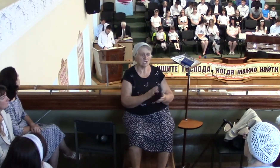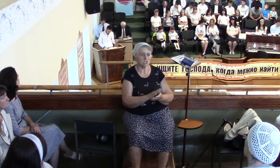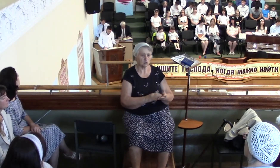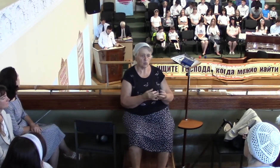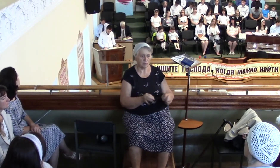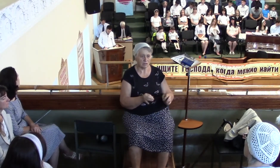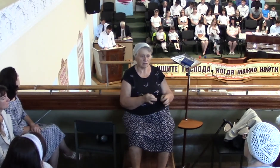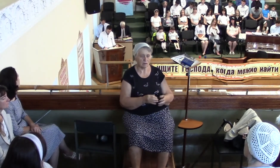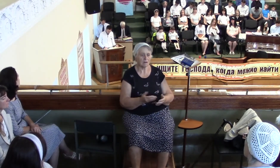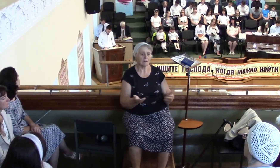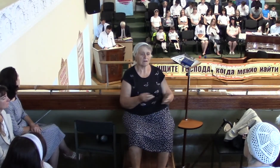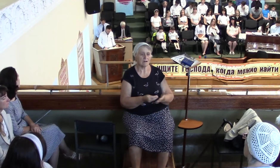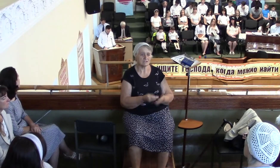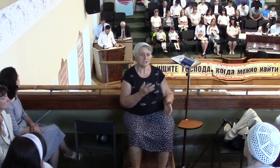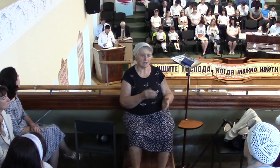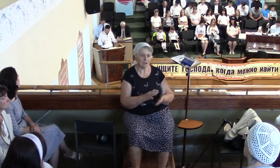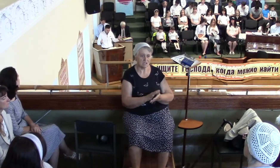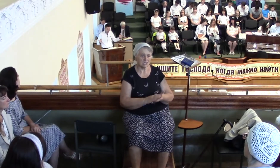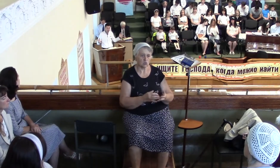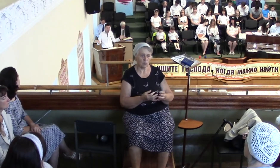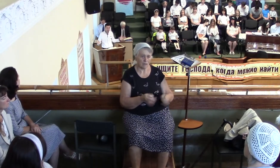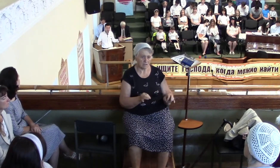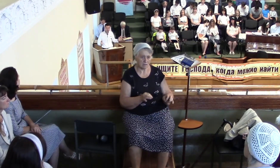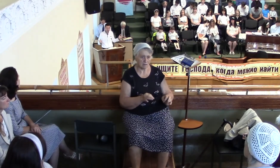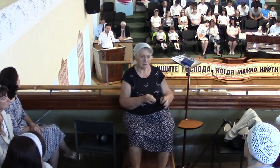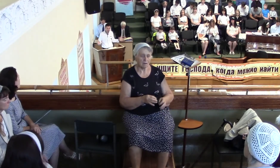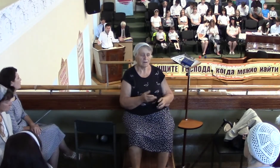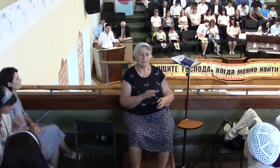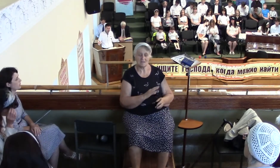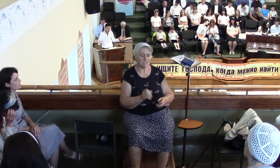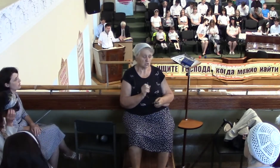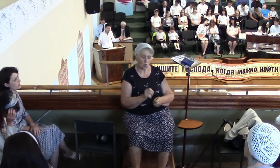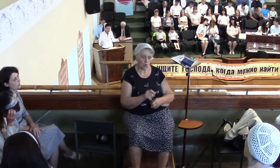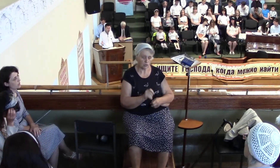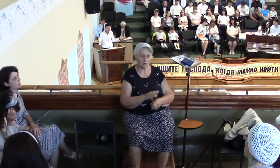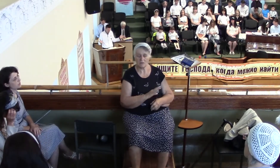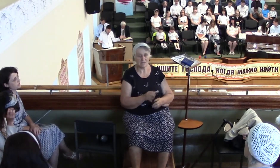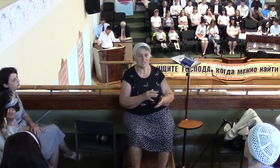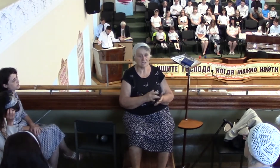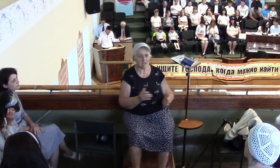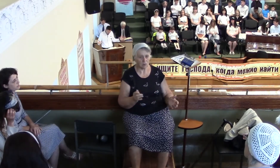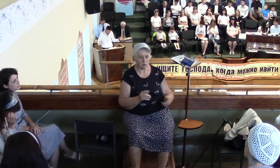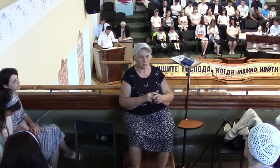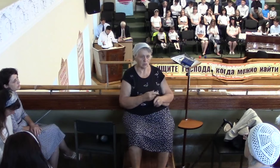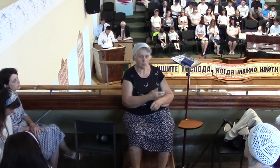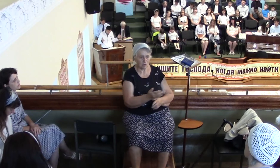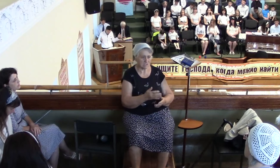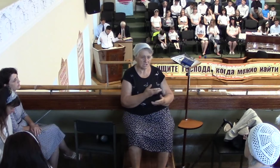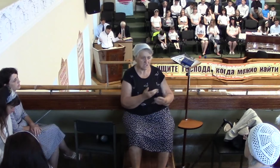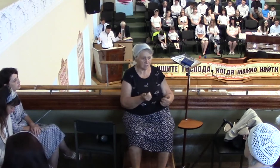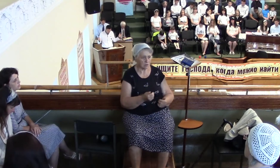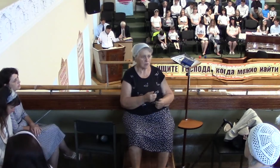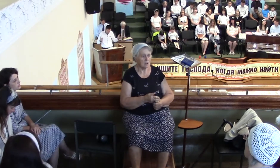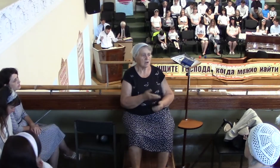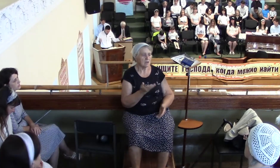цена искупления. И мы знаем, что, конечно же, не золотом, не серебром, которого у нас и нет, и мы не могли бы,